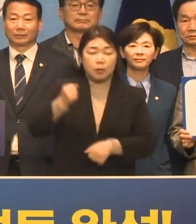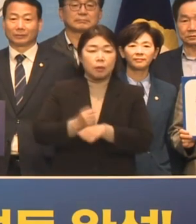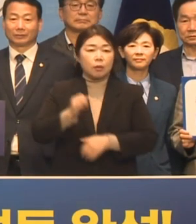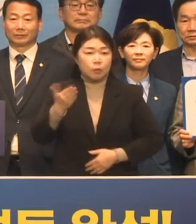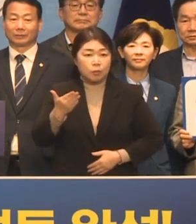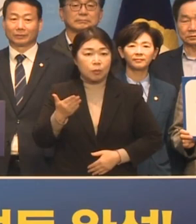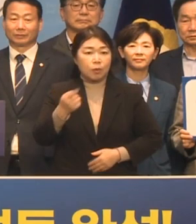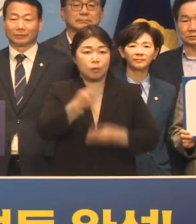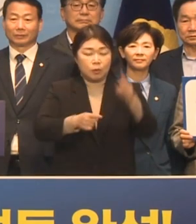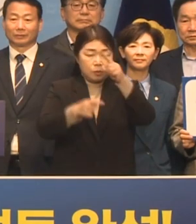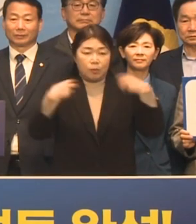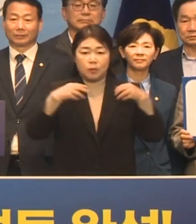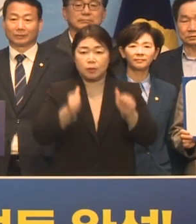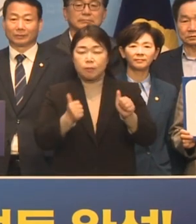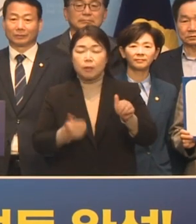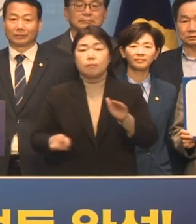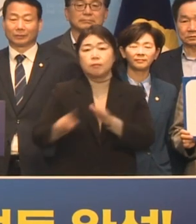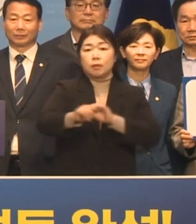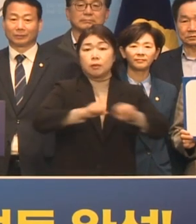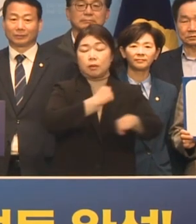심판에 앞장서겠습니다.